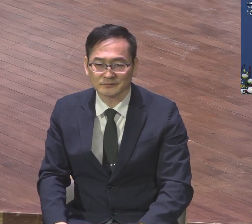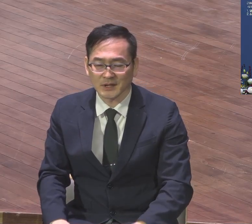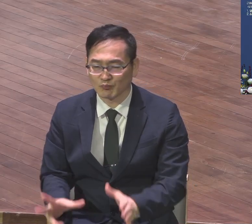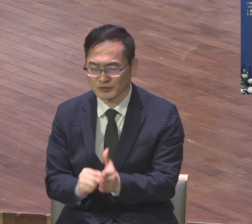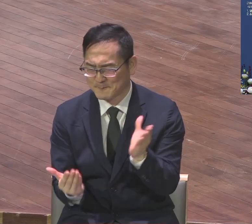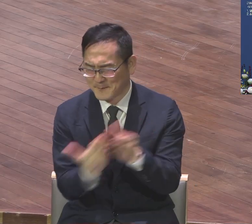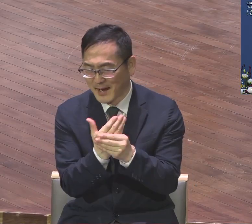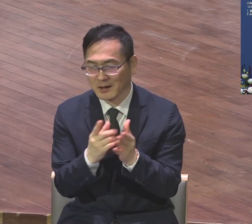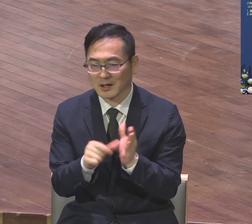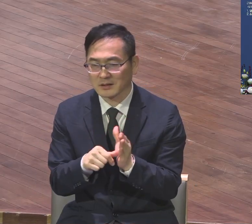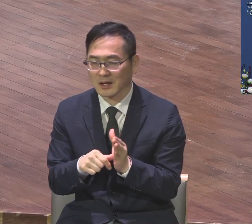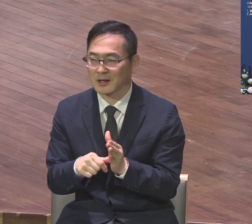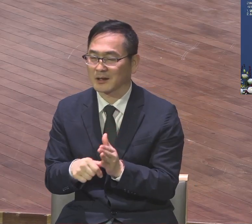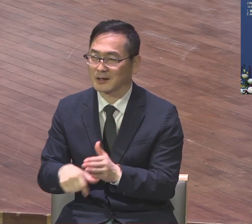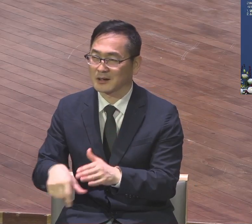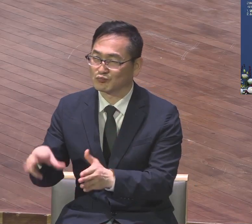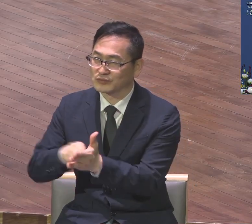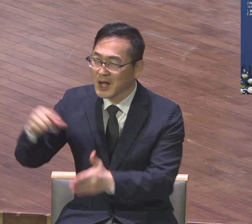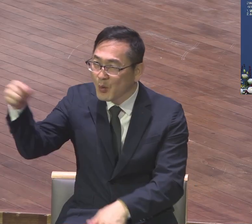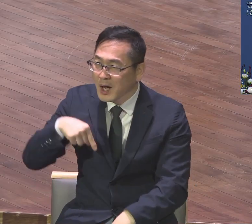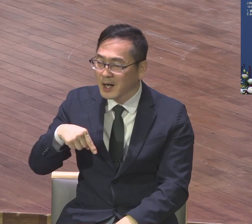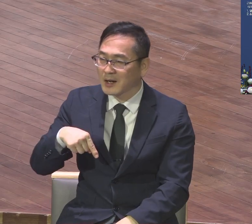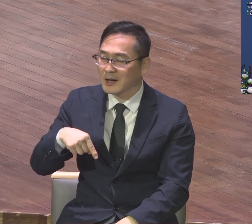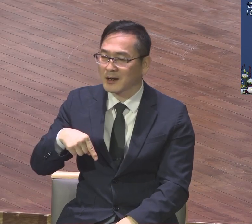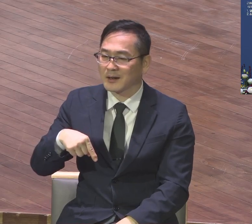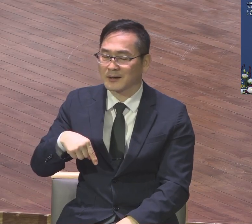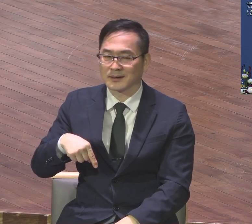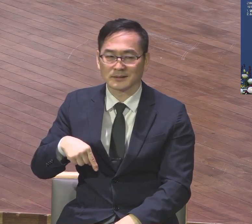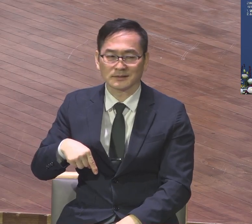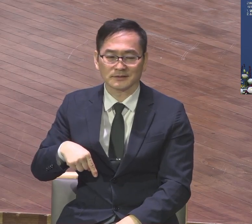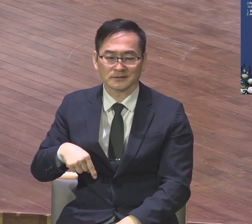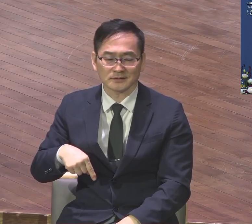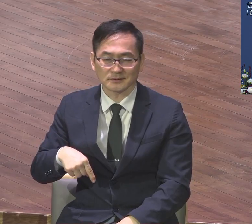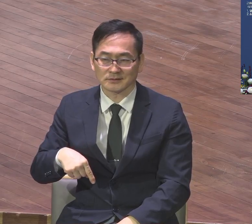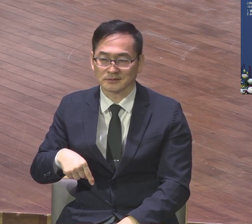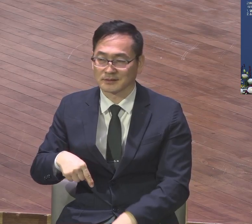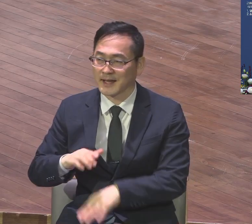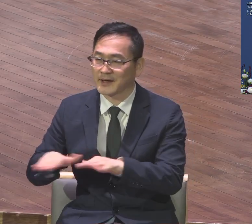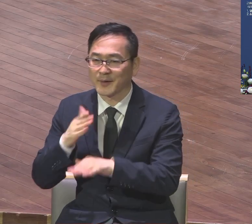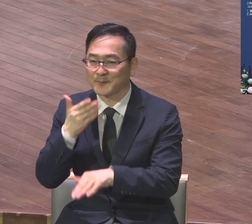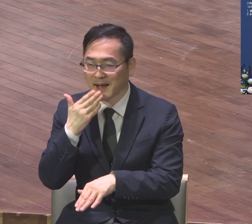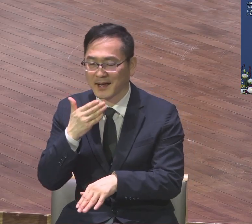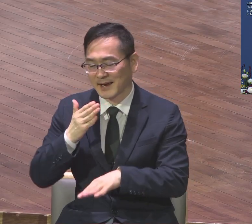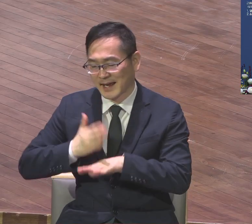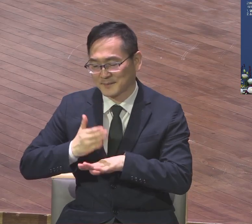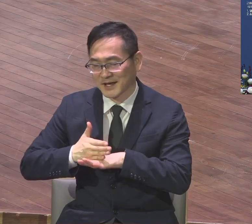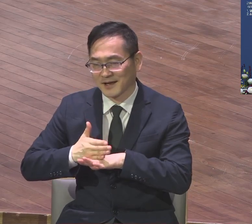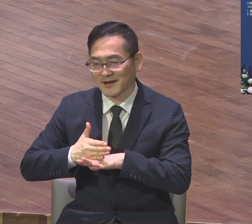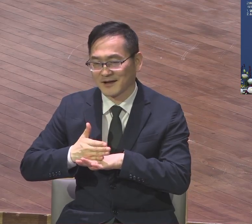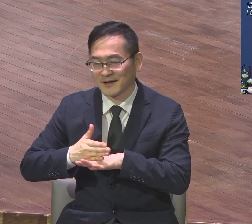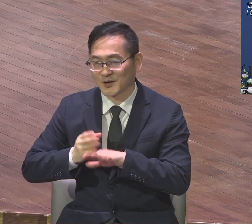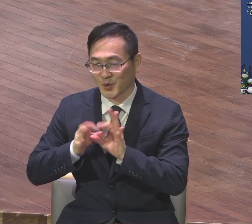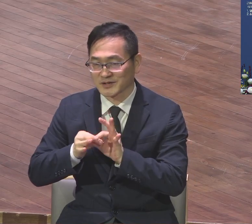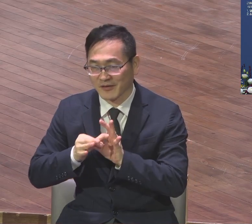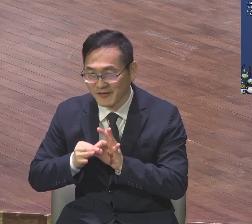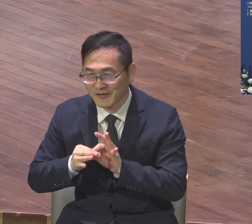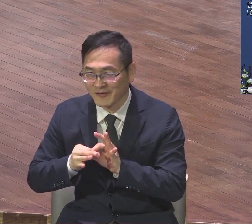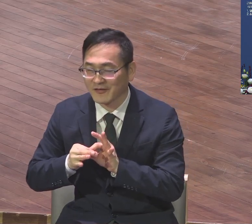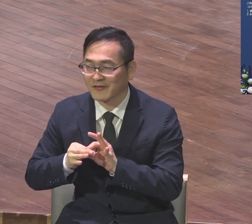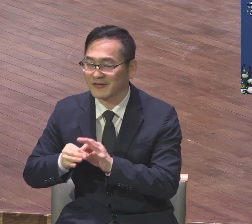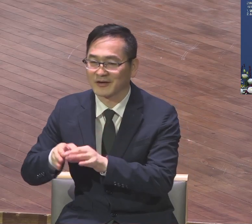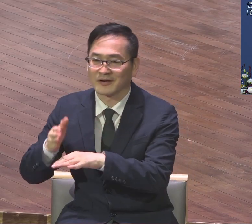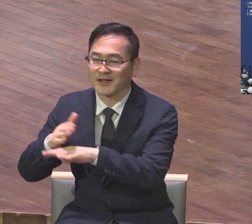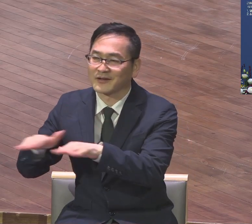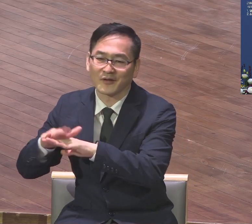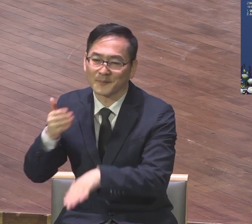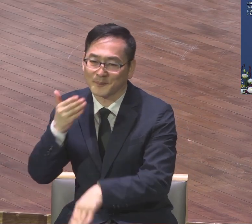때 다르지요. 문제가 생겼을 때 금방 대응하지요. 금방 회복하지요. 그 출발점이 어디